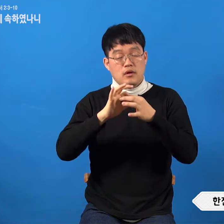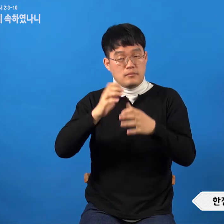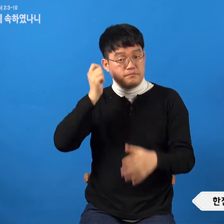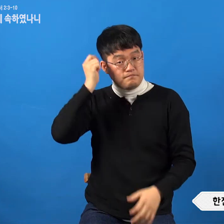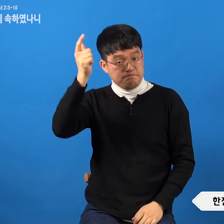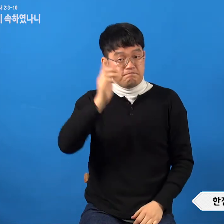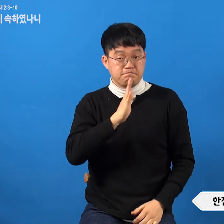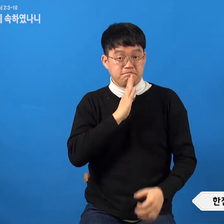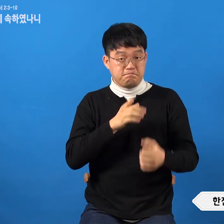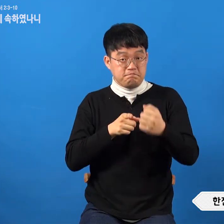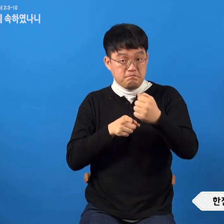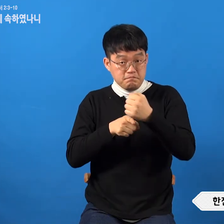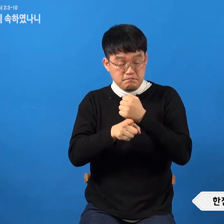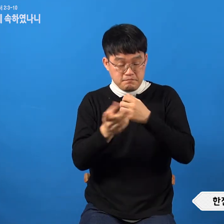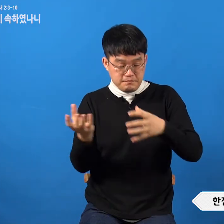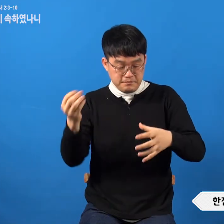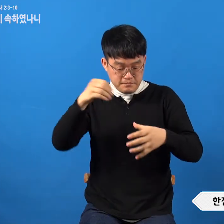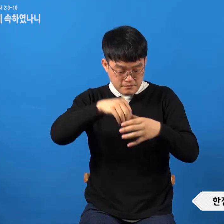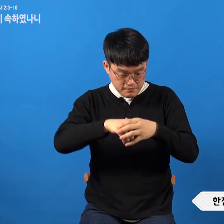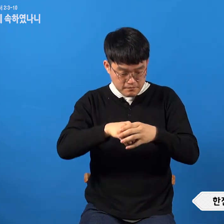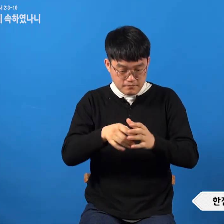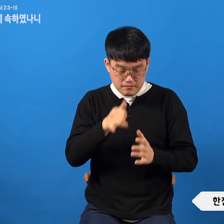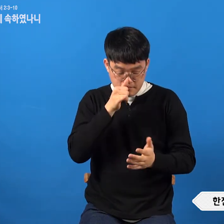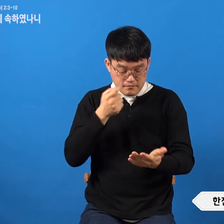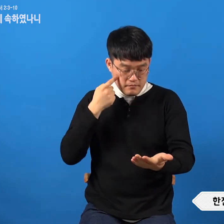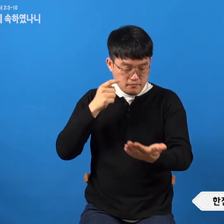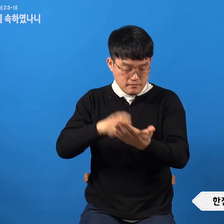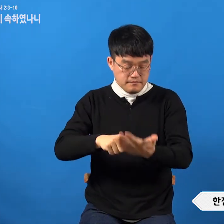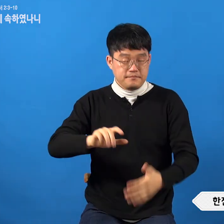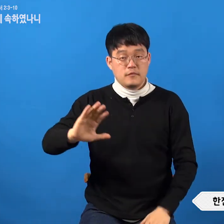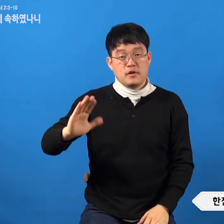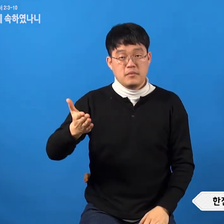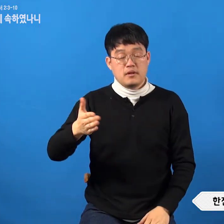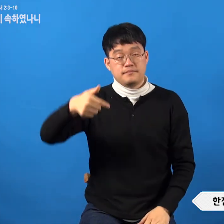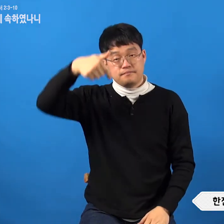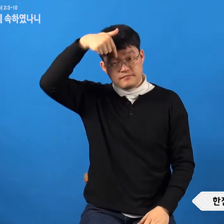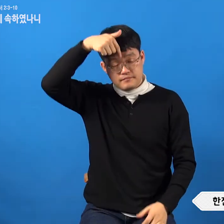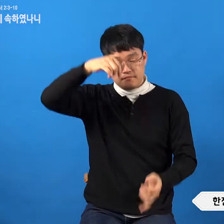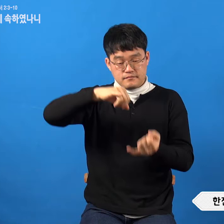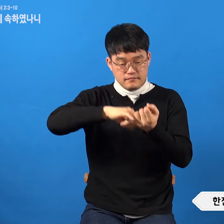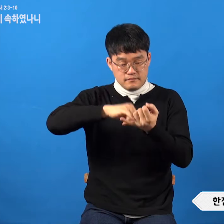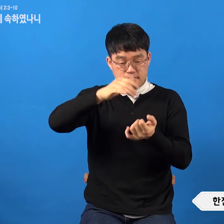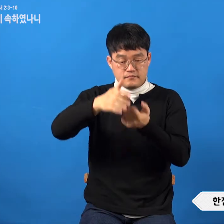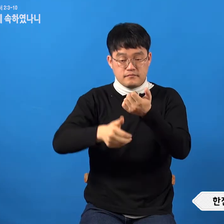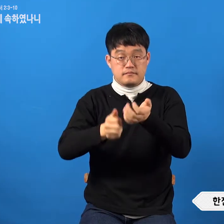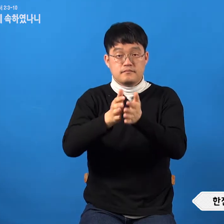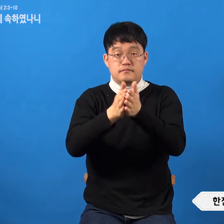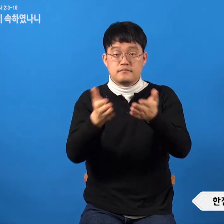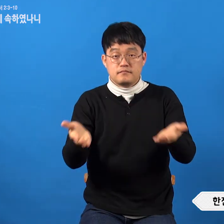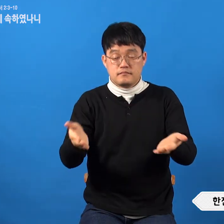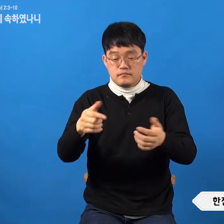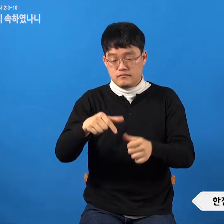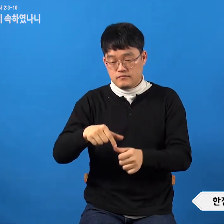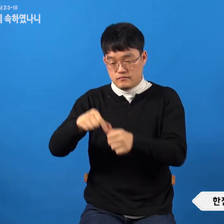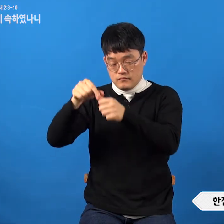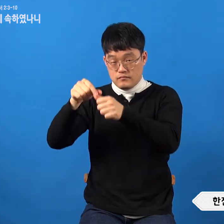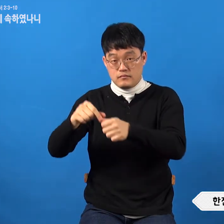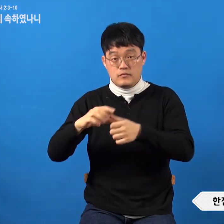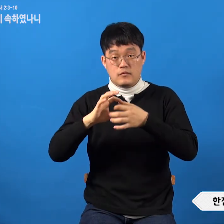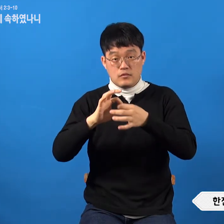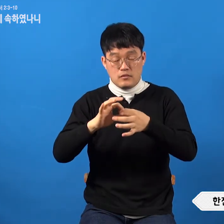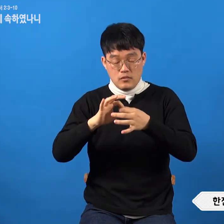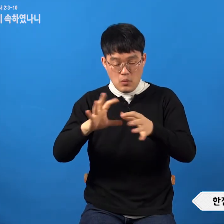위대한 진리가 내포되어 있는 것을 볼 수 있습니다. 구약 성경에서 구원에 관해서